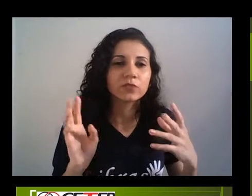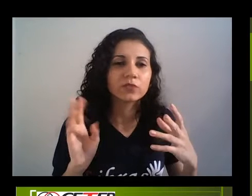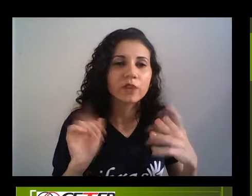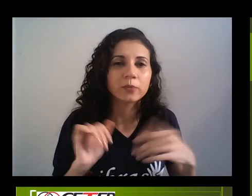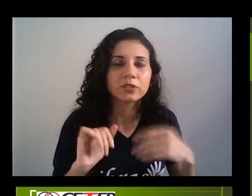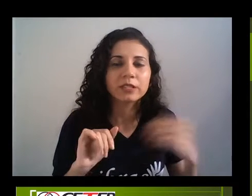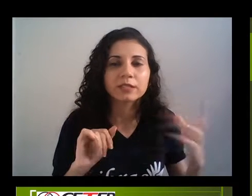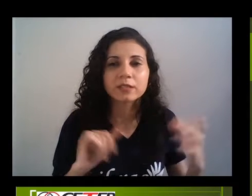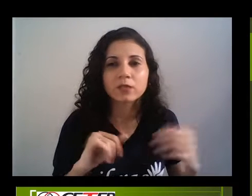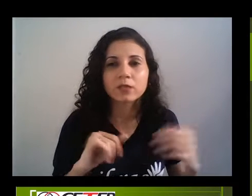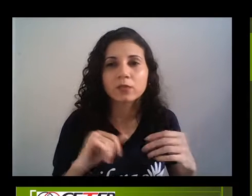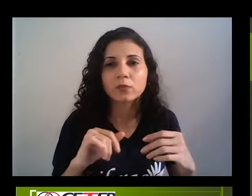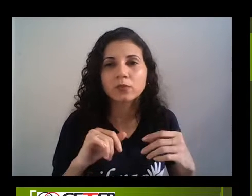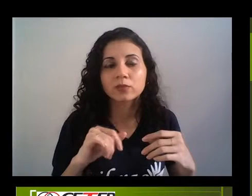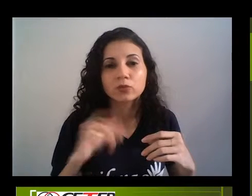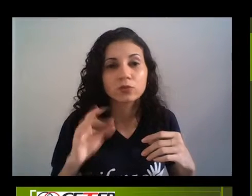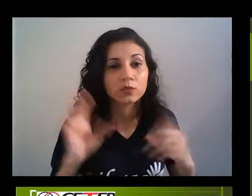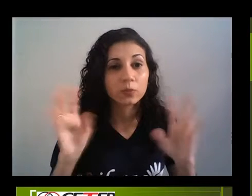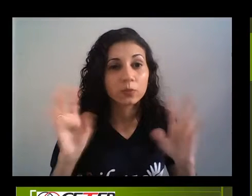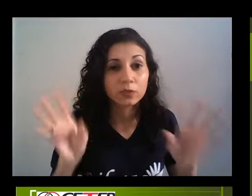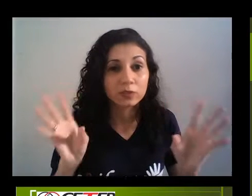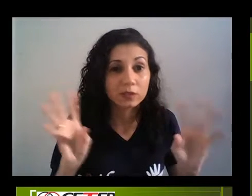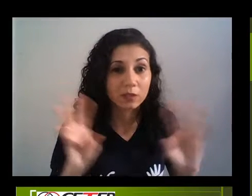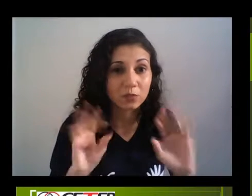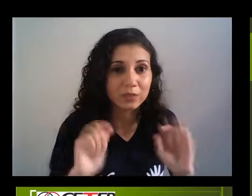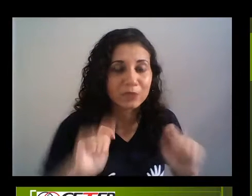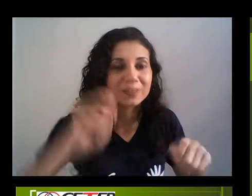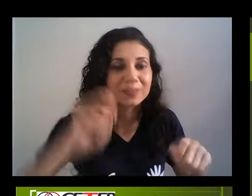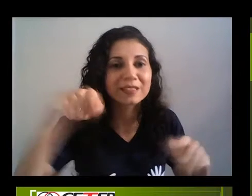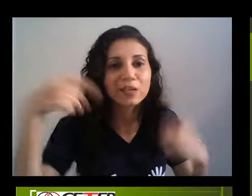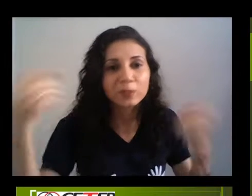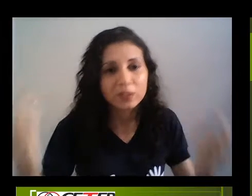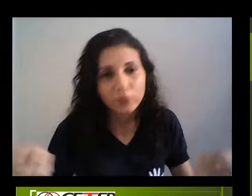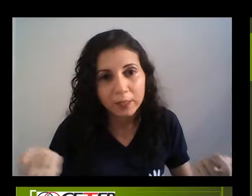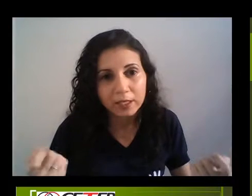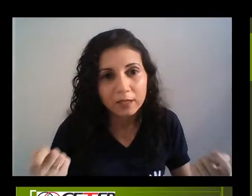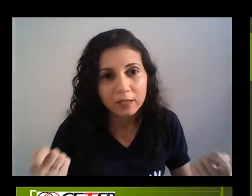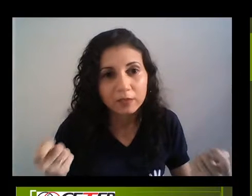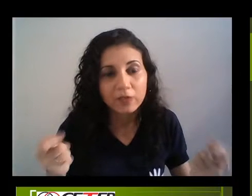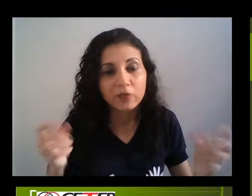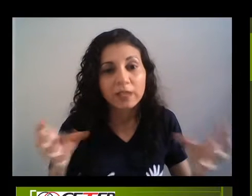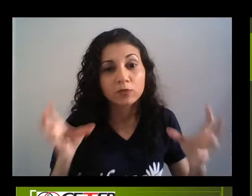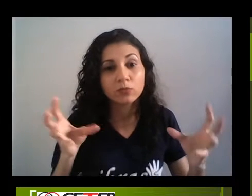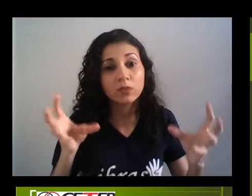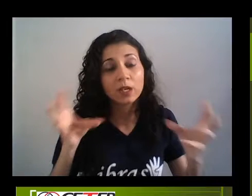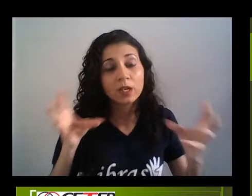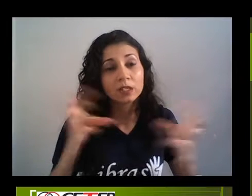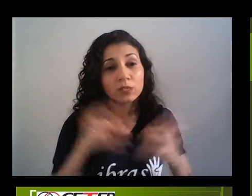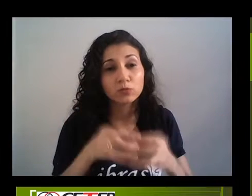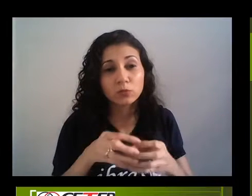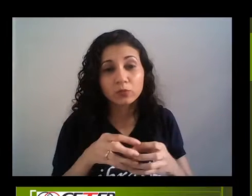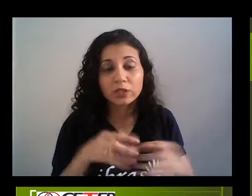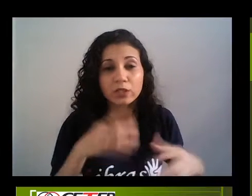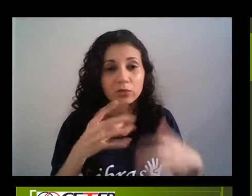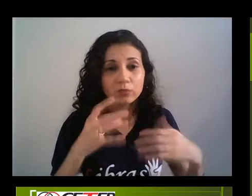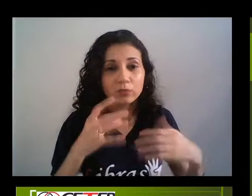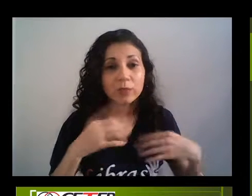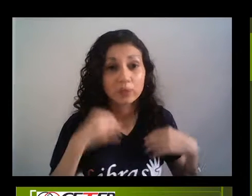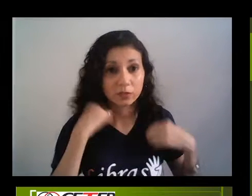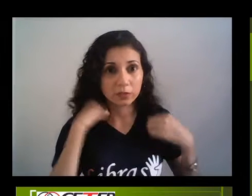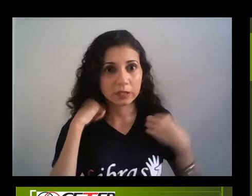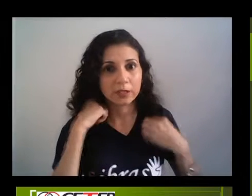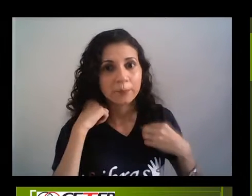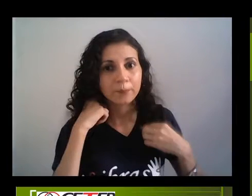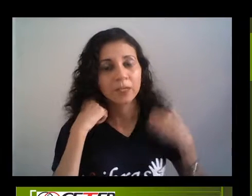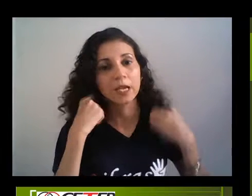questão de verbos de ligação, algumas conjunções, algumas coisas, não tem um sinal específico para aquilo, tá? Vai ficar tudo dentro do contexto e tudo mais,